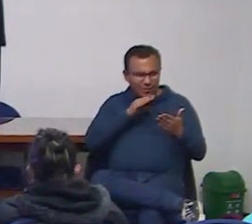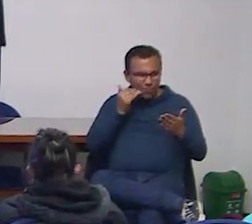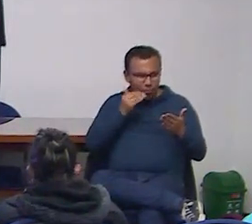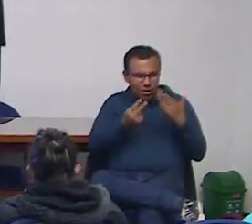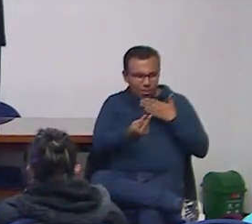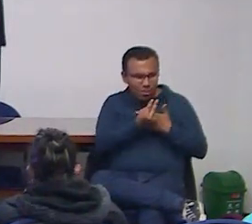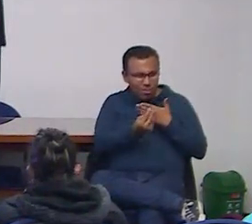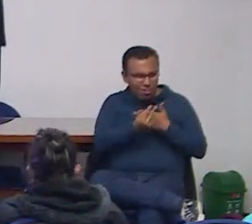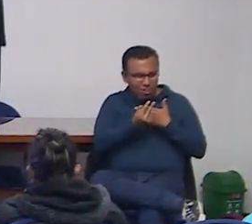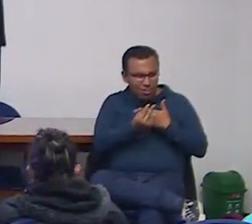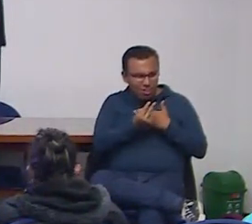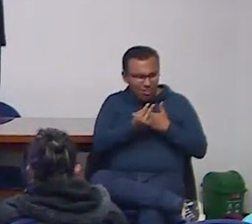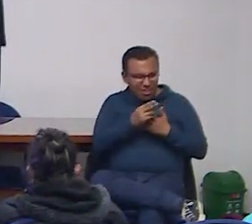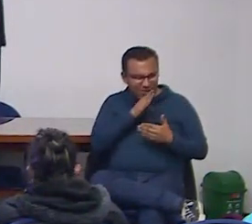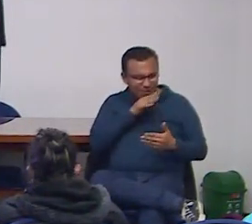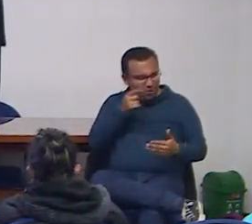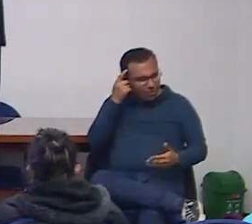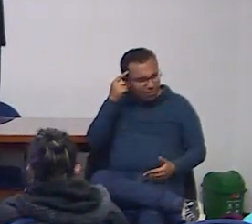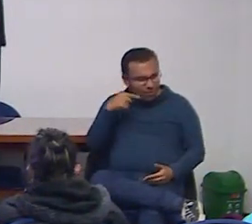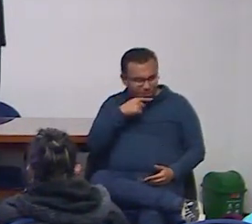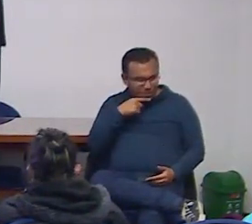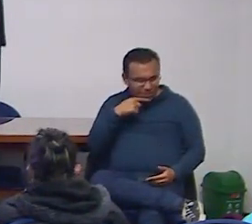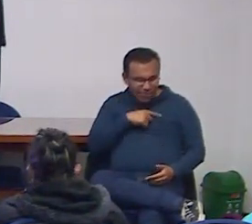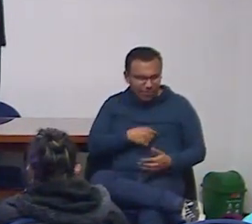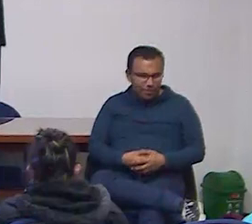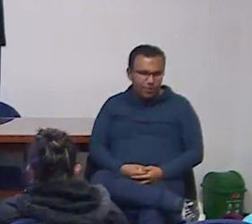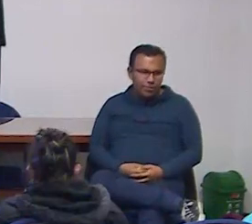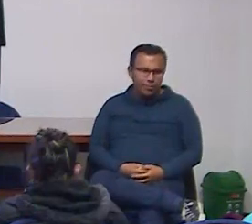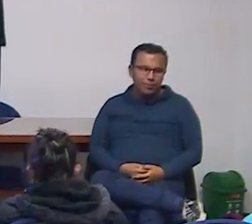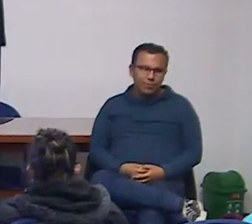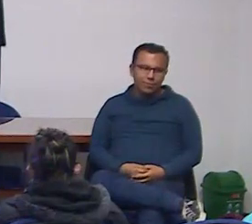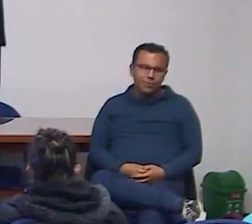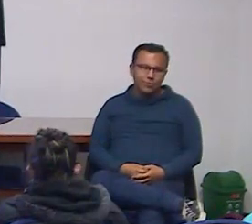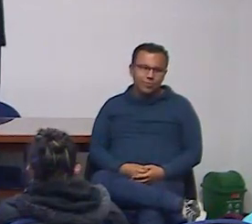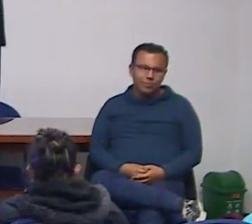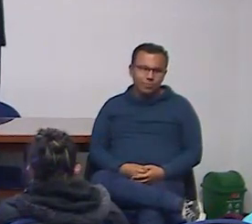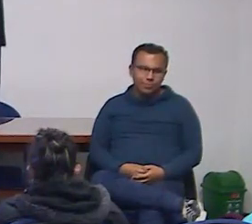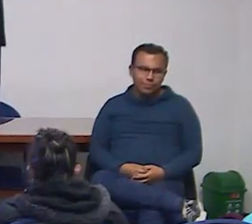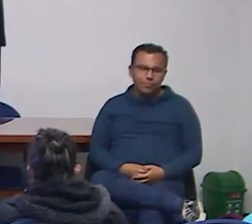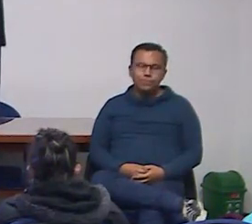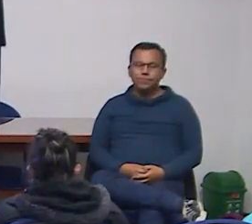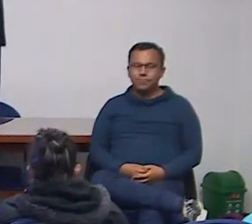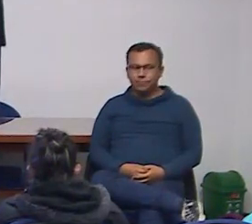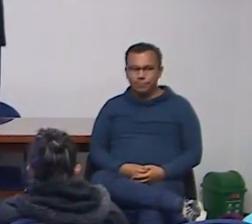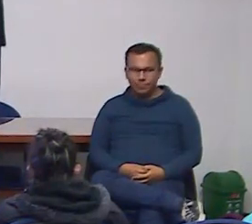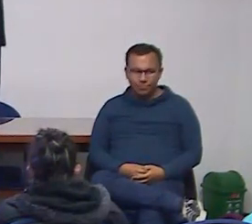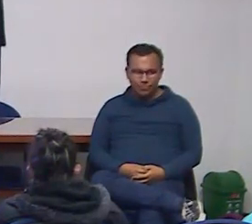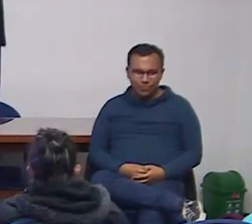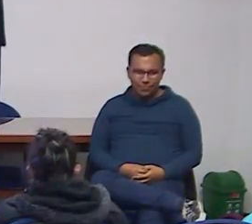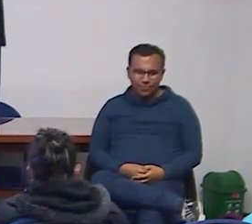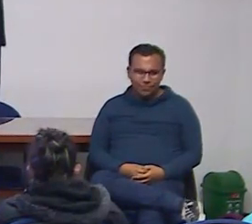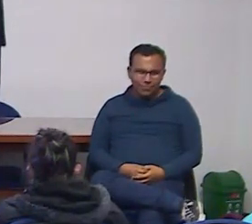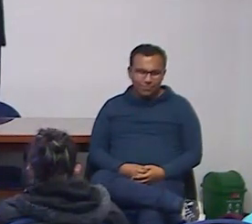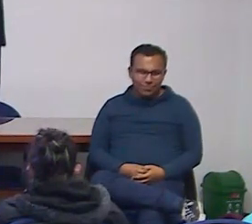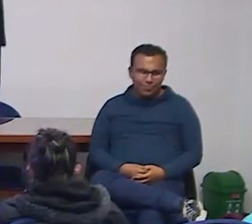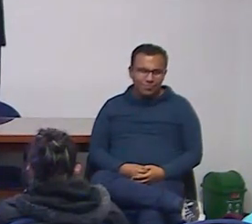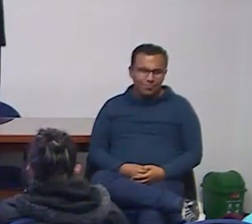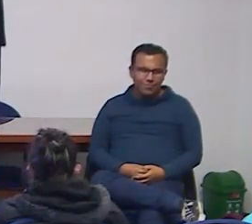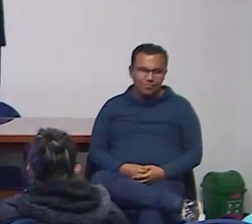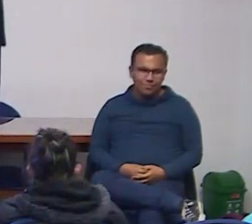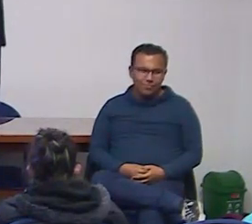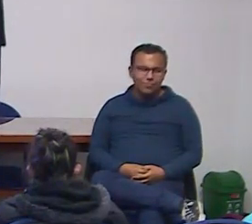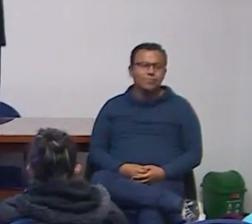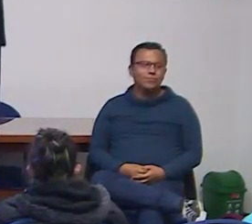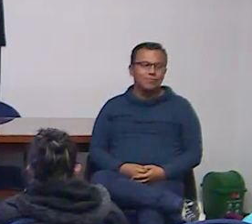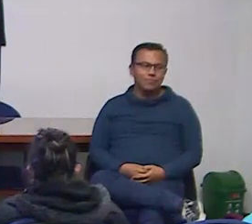perseverar es es la clave y y ahí sigo trabajándole a esto para que eh la gente se dé cuenta que el ritmo es muy